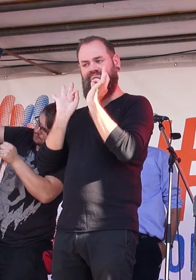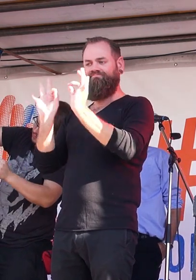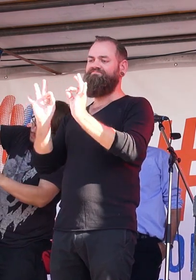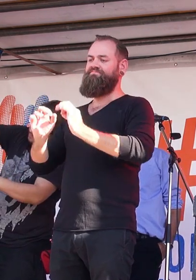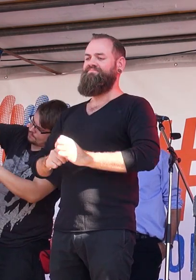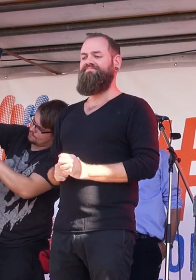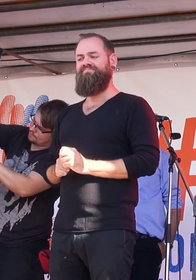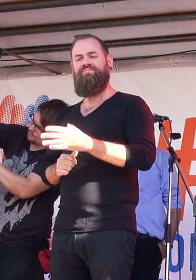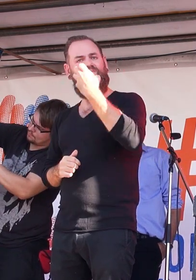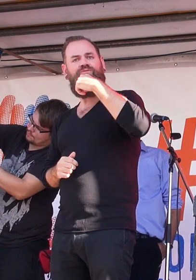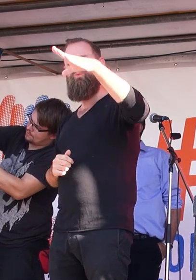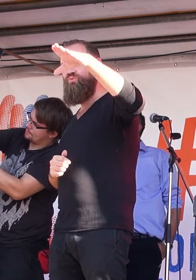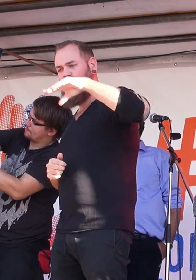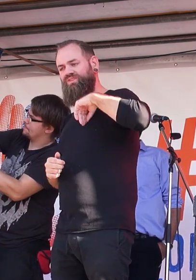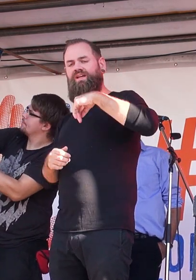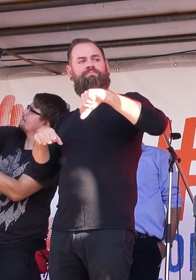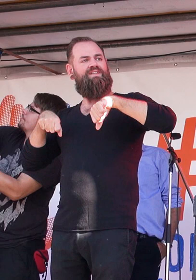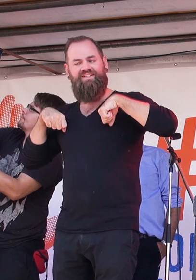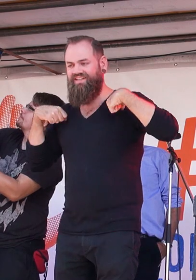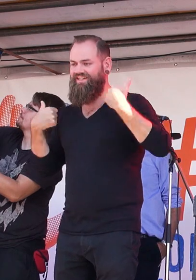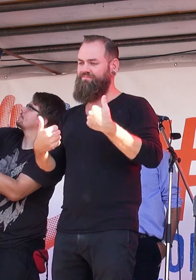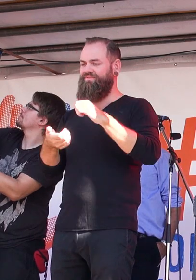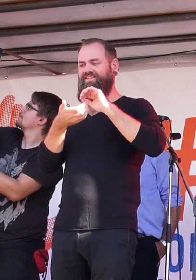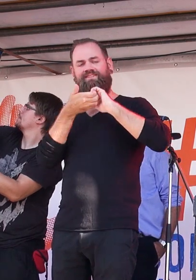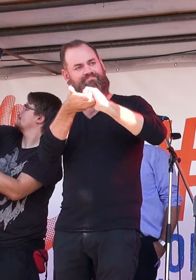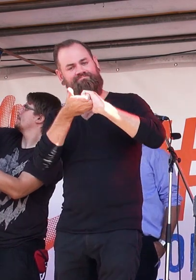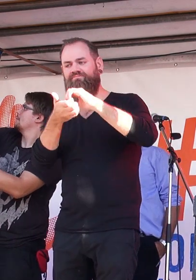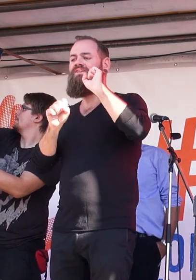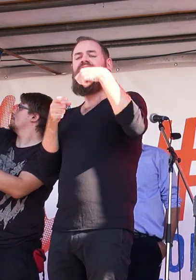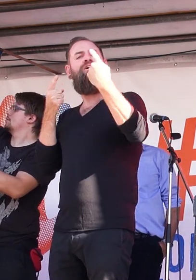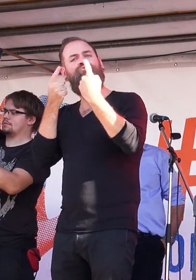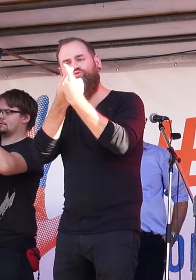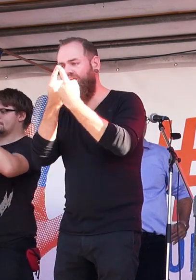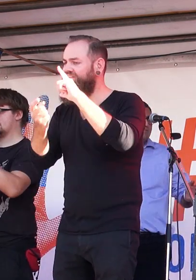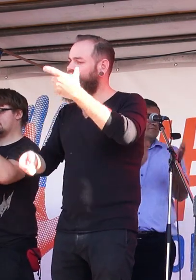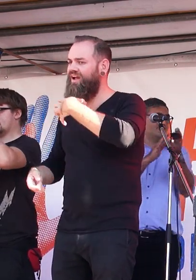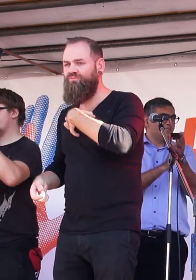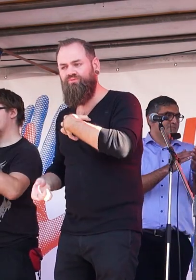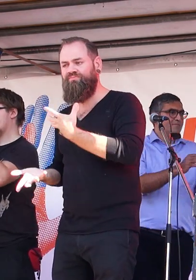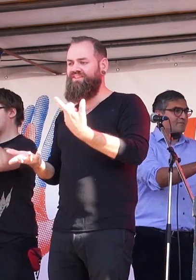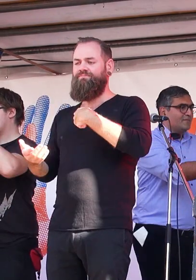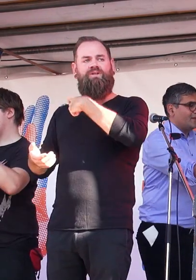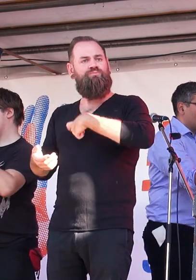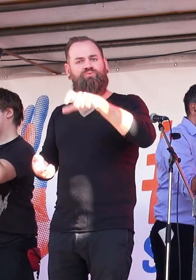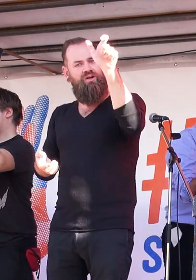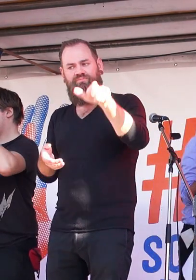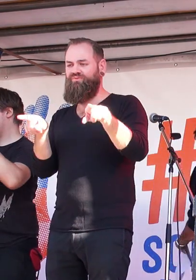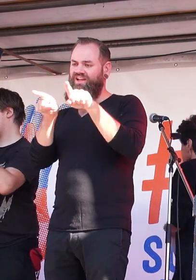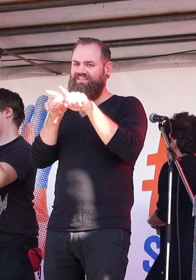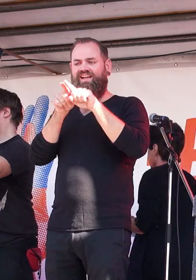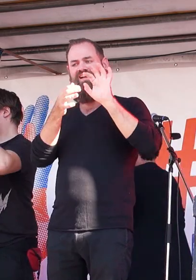und streiten. Als Jüdin, als Bürgerin und als Mensch. Schön, dass ihr da seid.